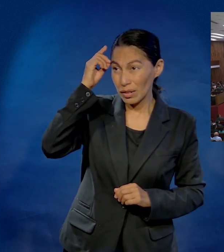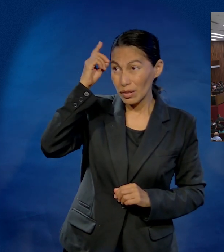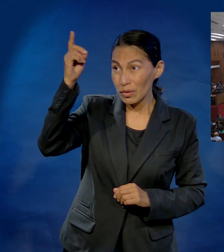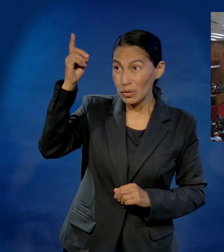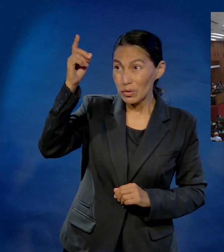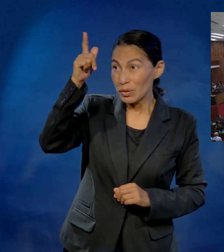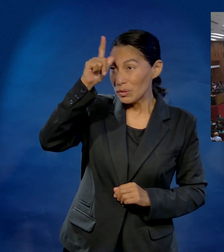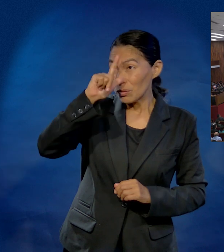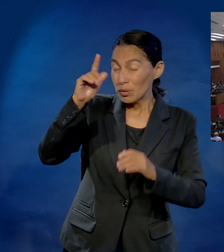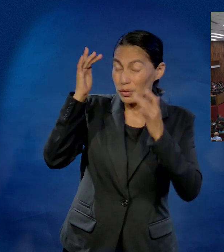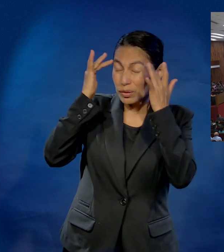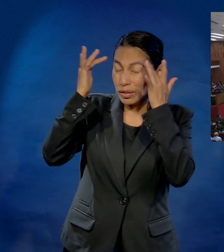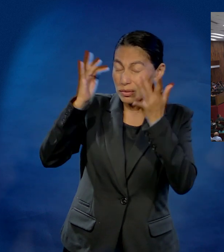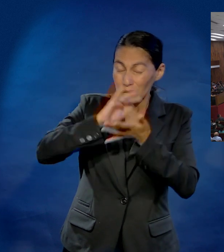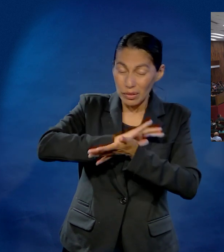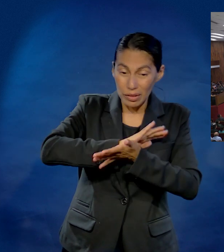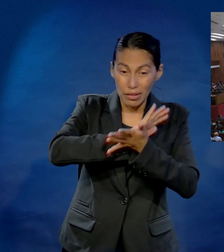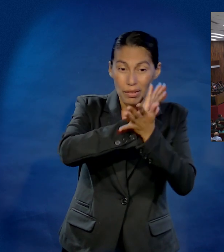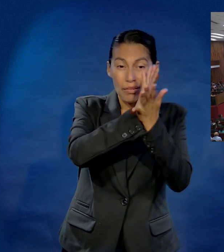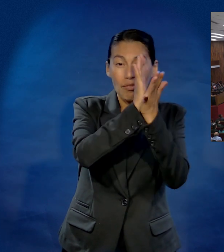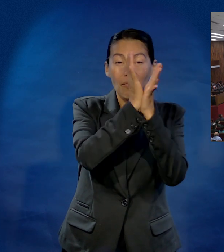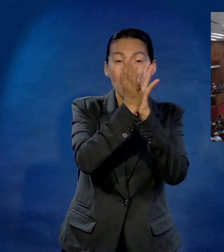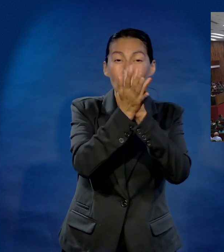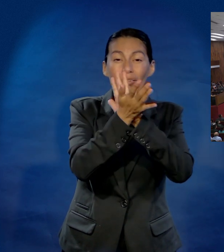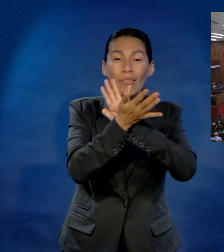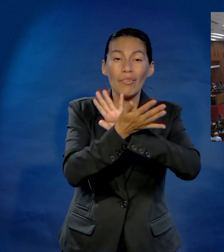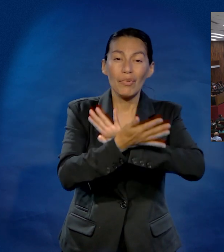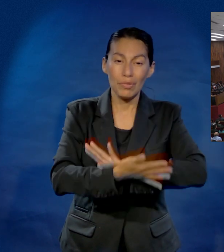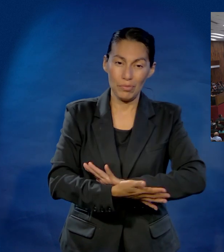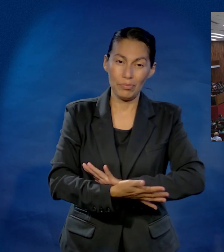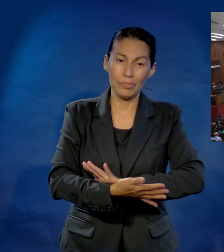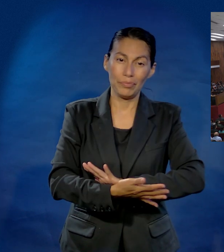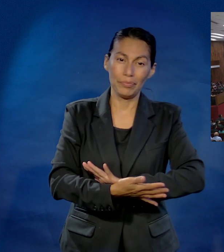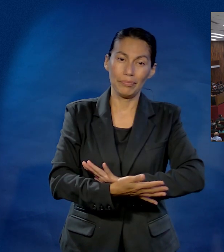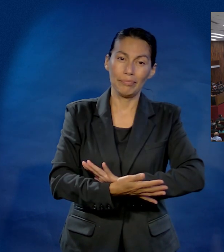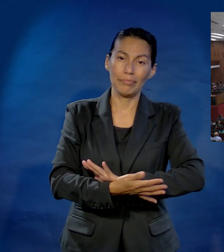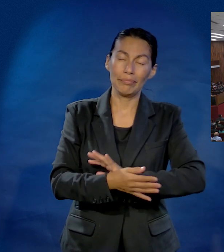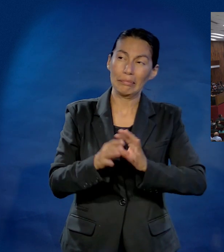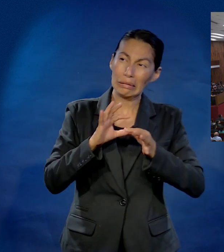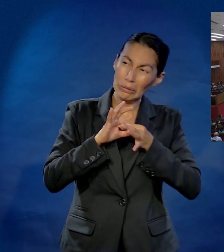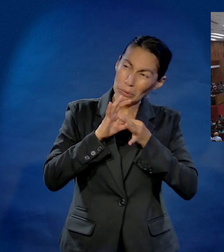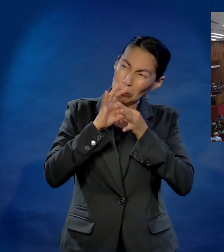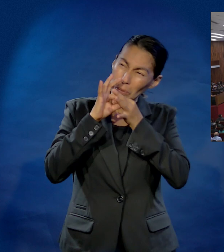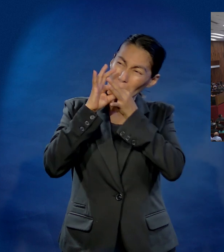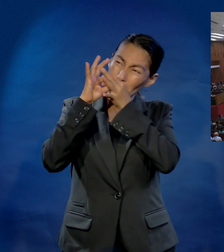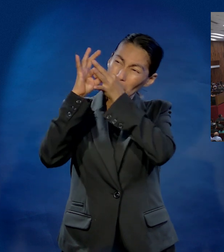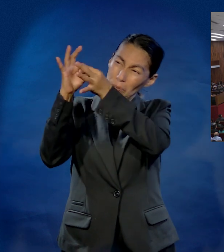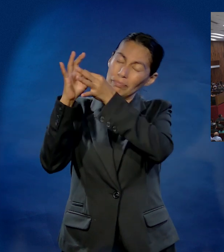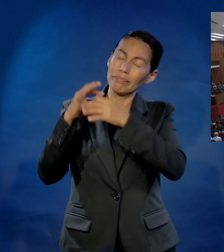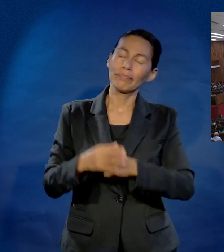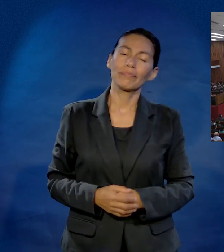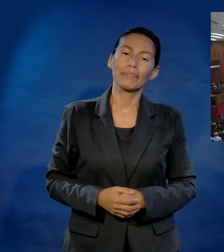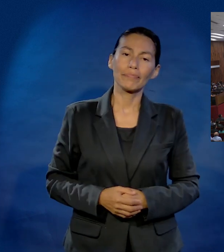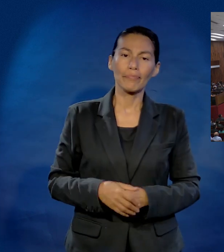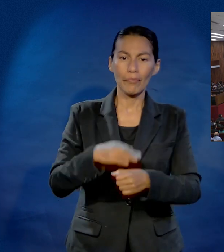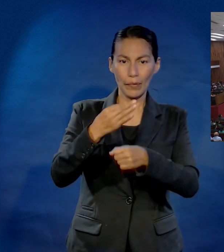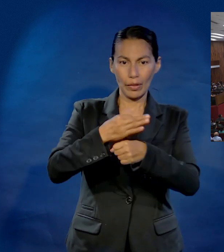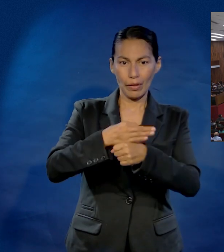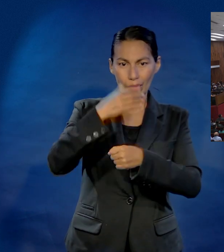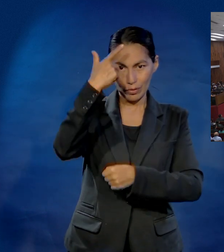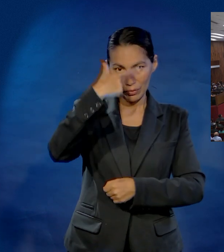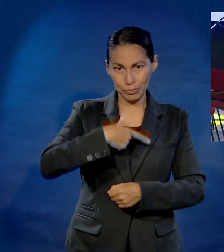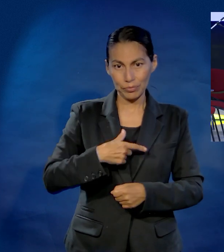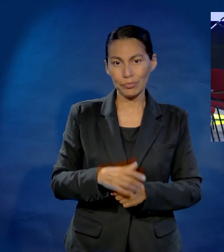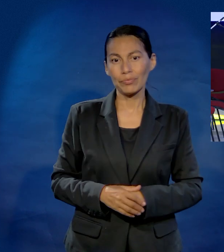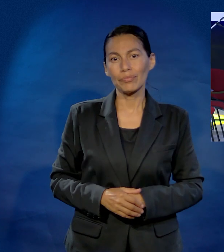El reino de los cielos solamente se recibe por un milagro del Espíritu Santo en nuestra mente. Ese milagro se